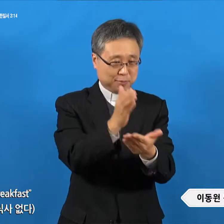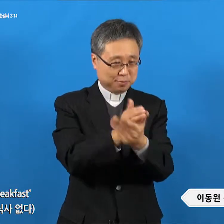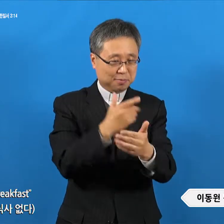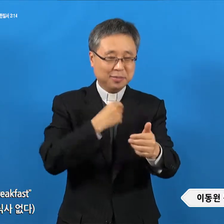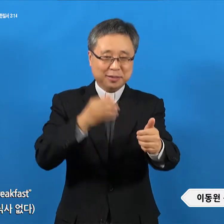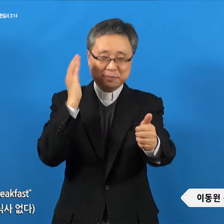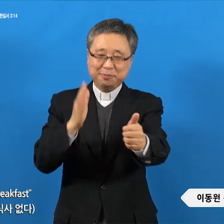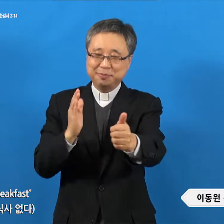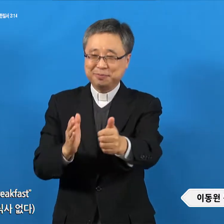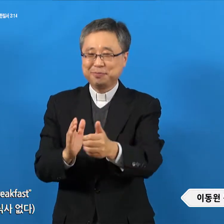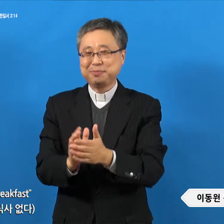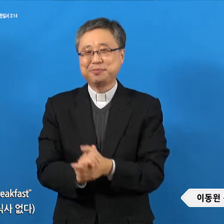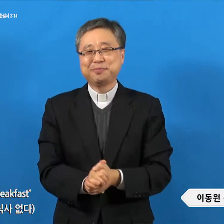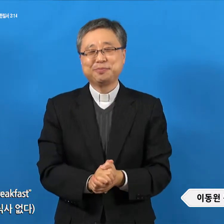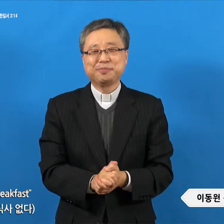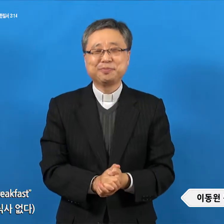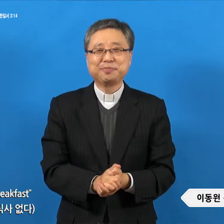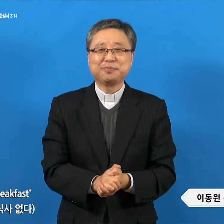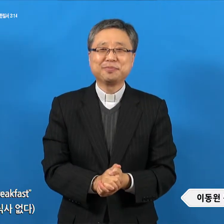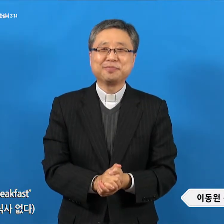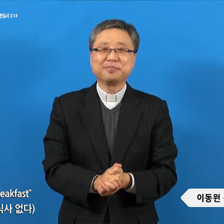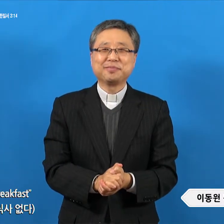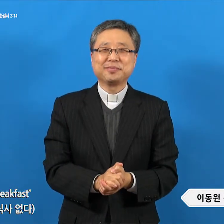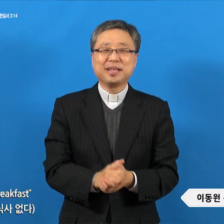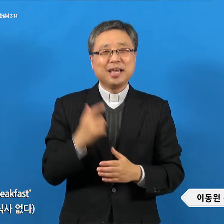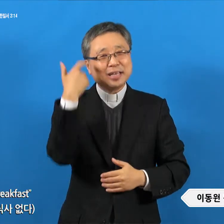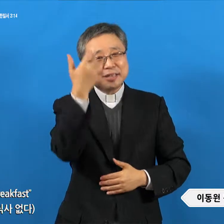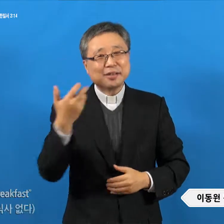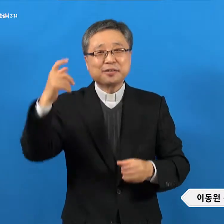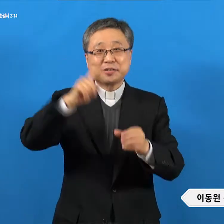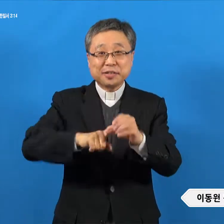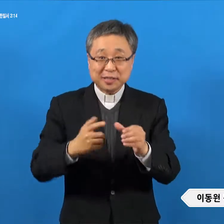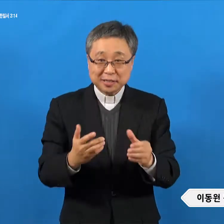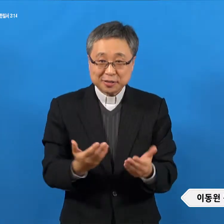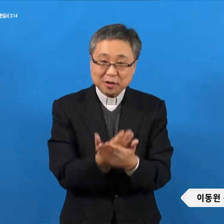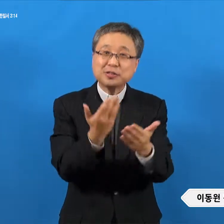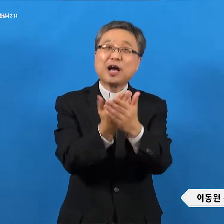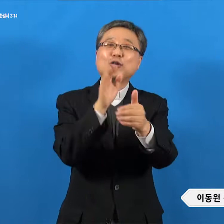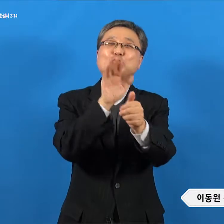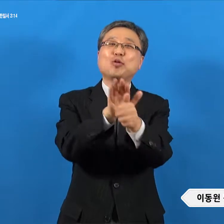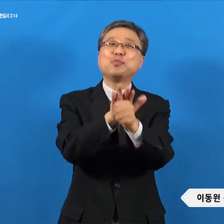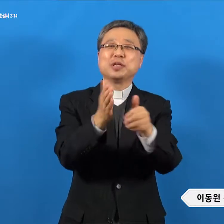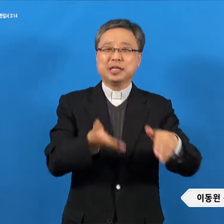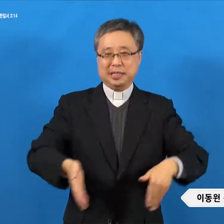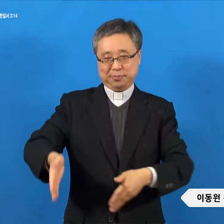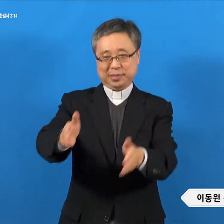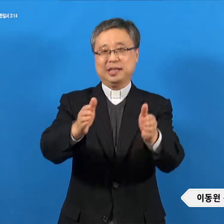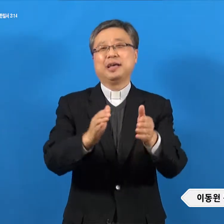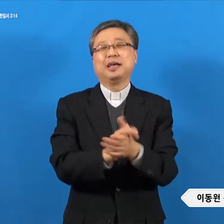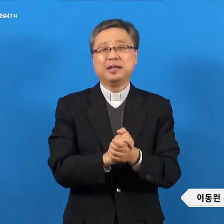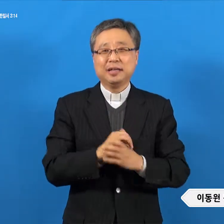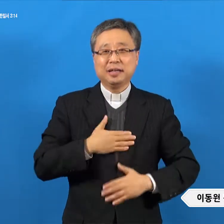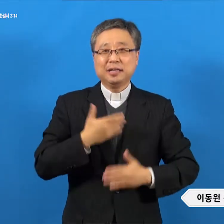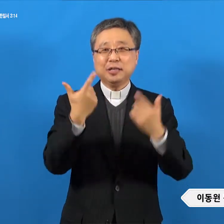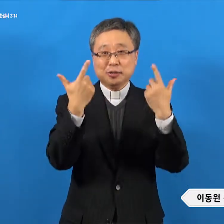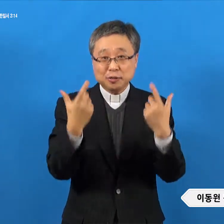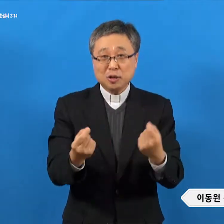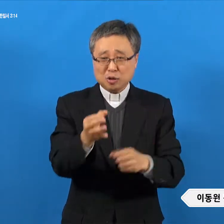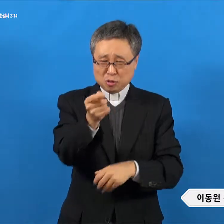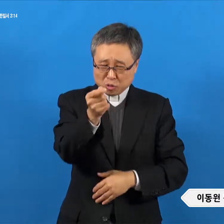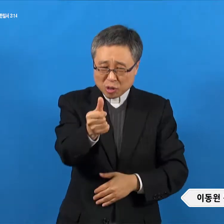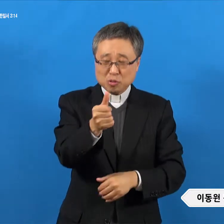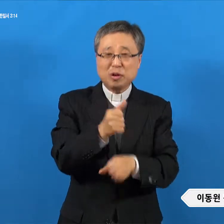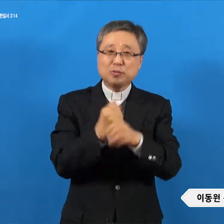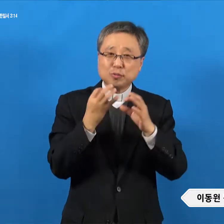마시기를 바랍니다. 네. 영적 성장을 돕는 길이에요. 영적 성장을. 네. 그런